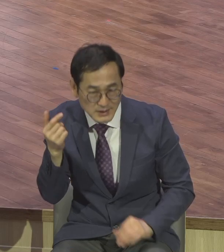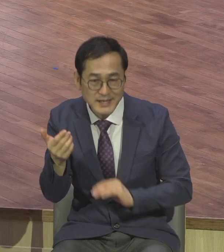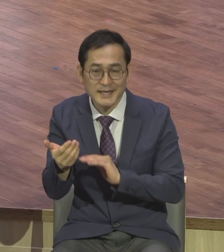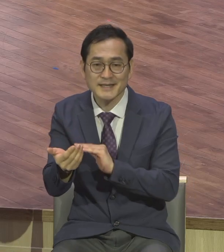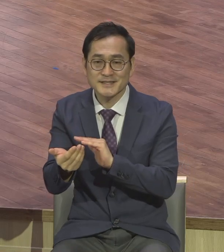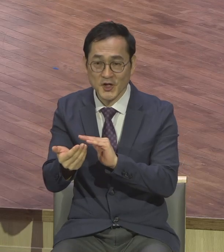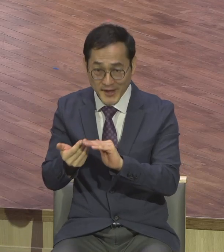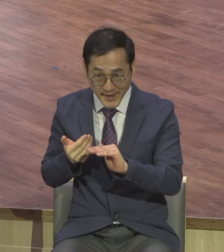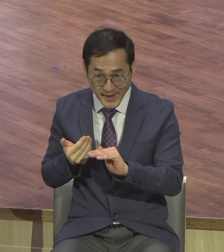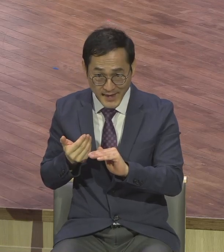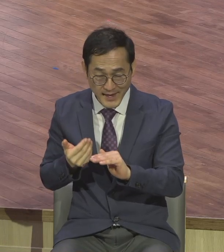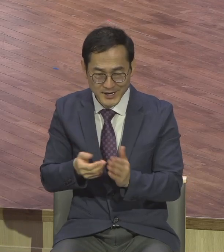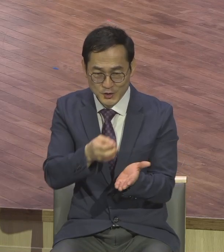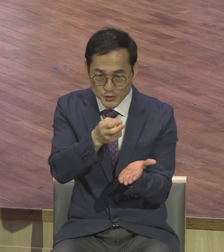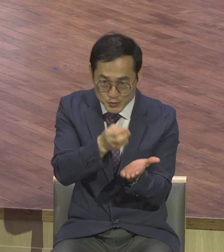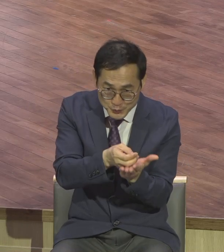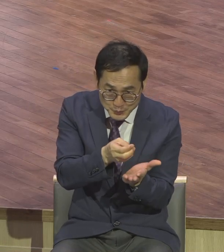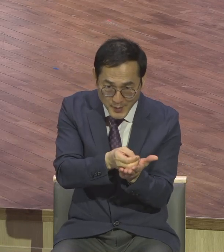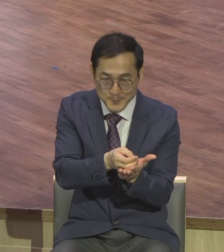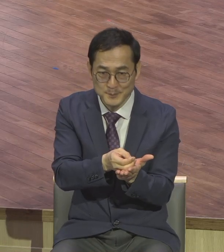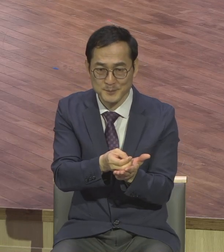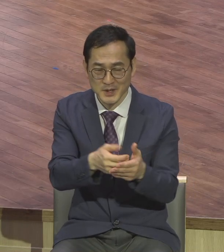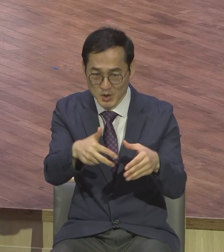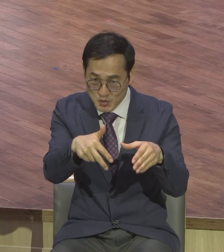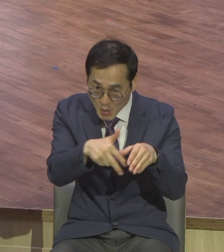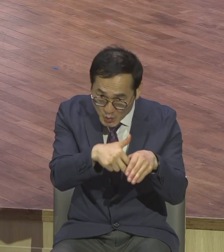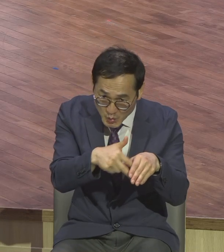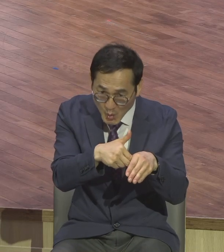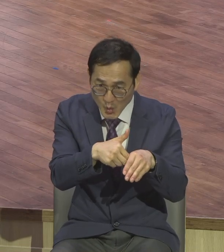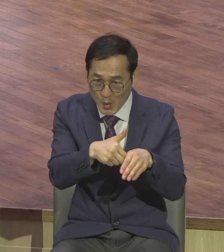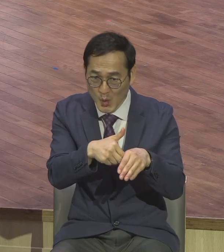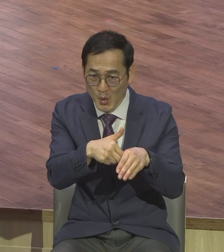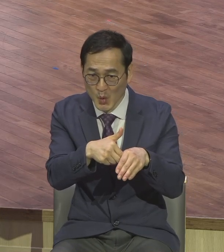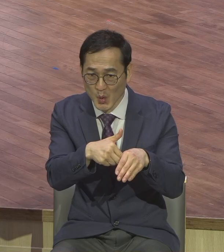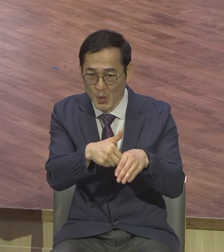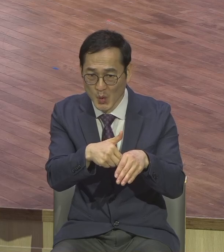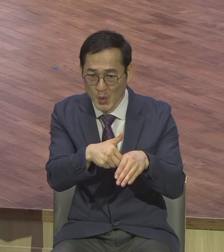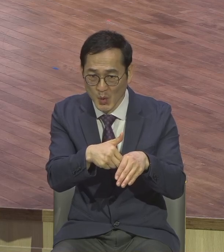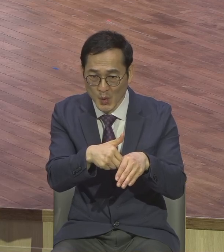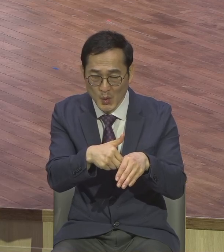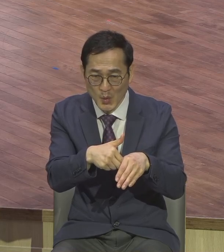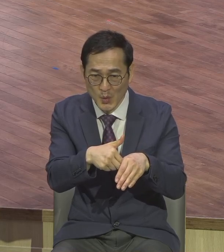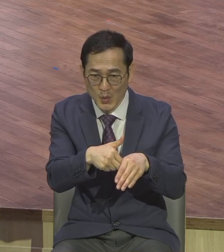많은 율법적 종교생활의 지배를 받고 살았던 경험이 있는